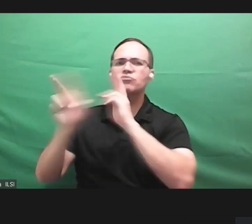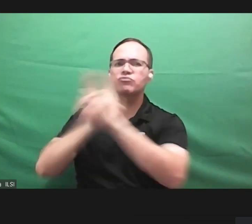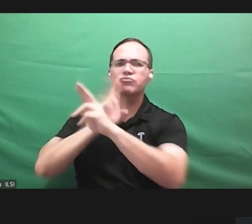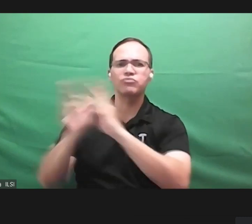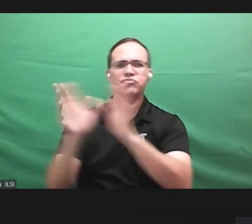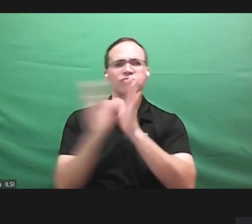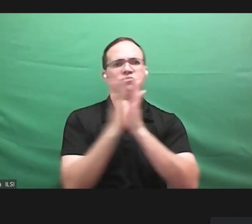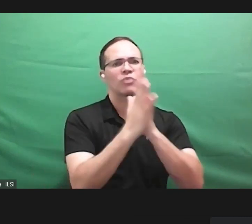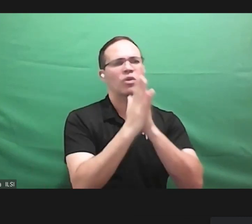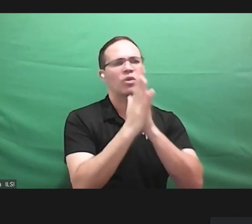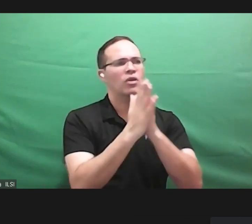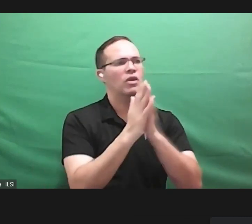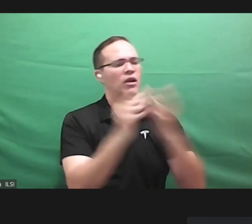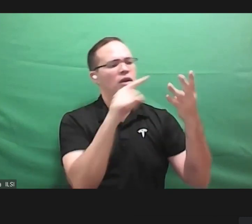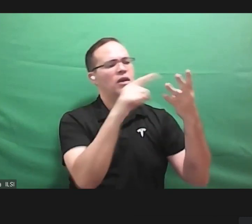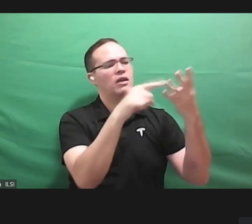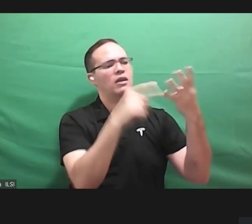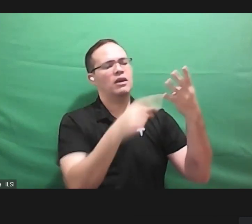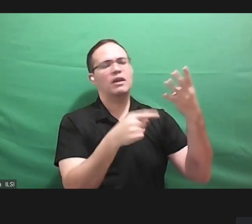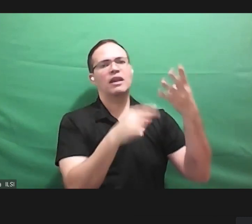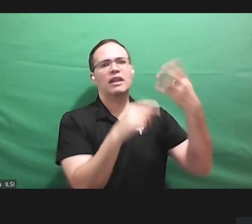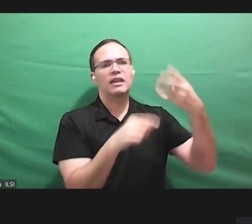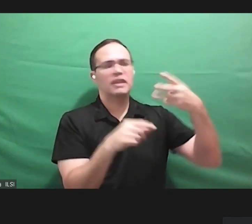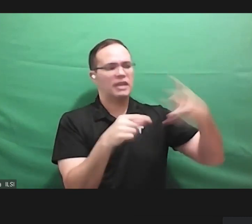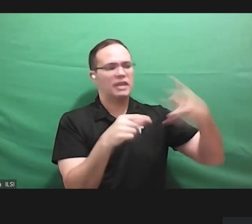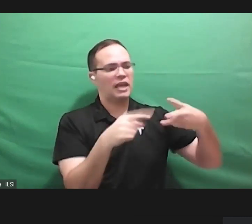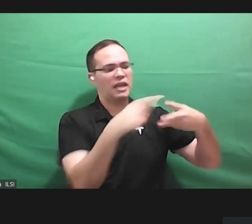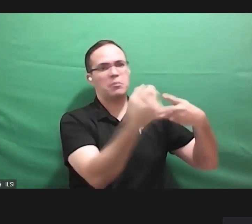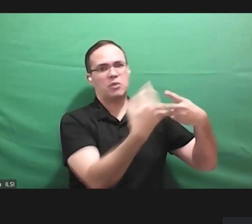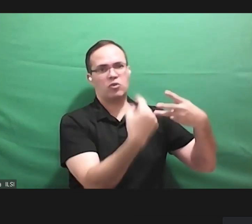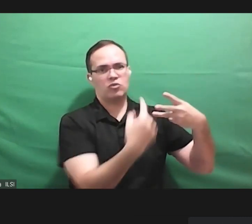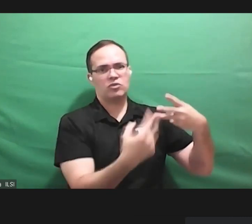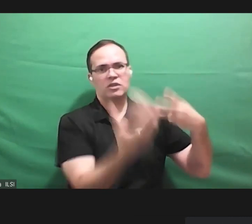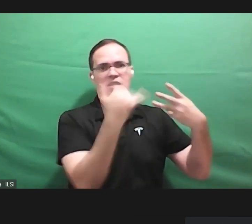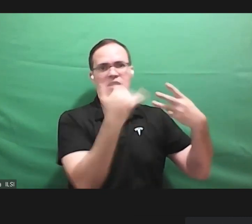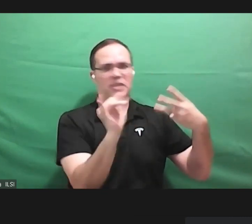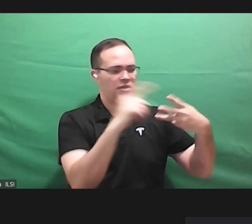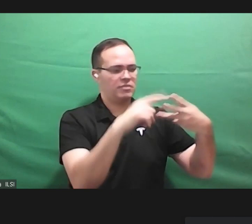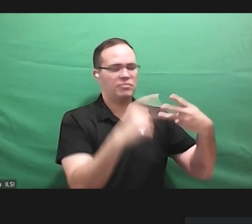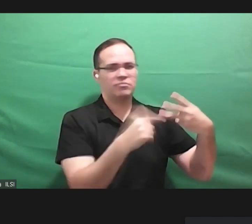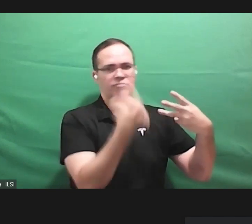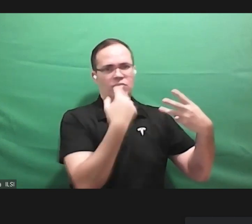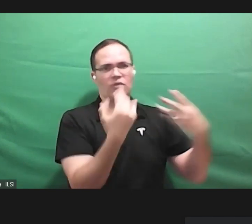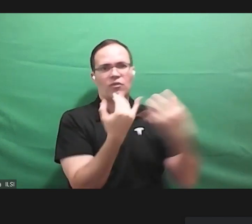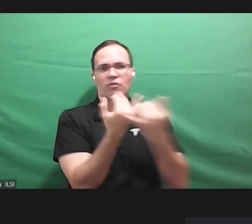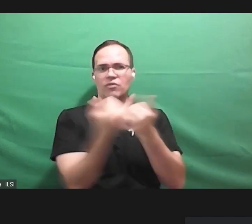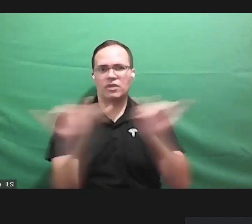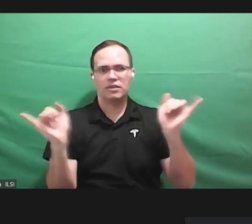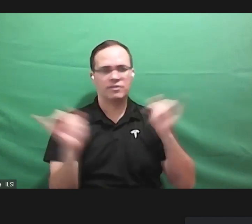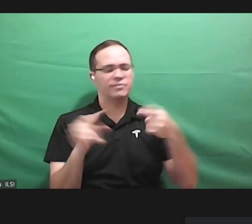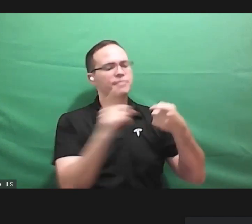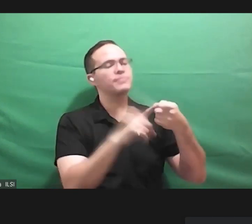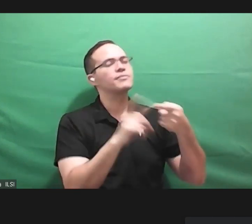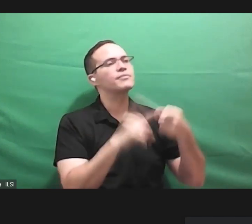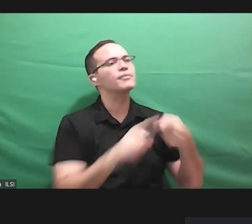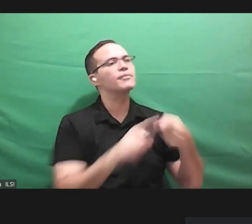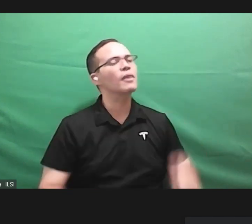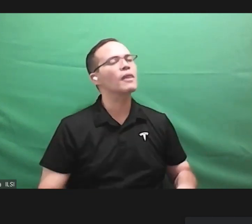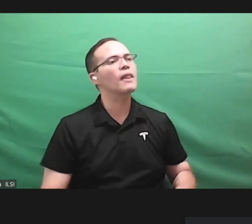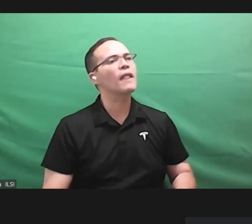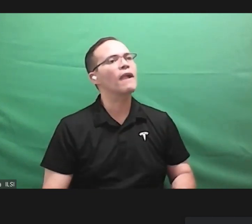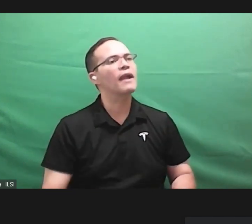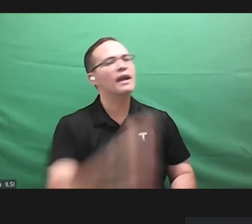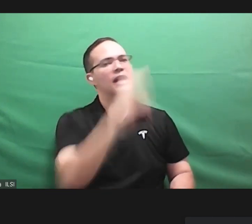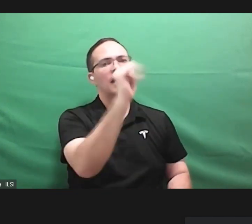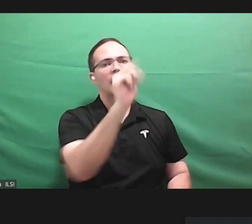con esos tres ya terminamos y en todo caso seguiría Carlos Ponce, Guillermo Hernández y Guillermo Moreno, ¿no? Sí.